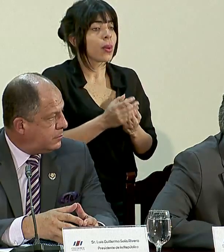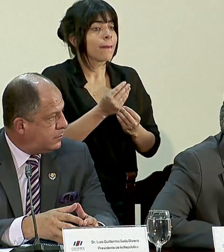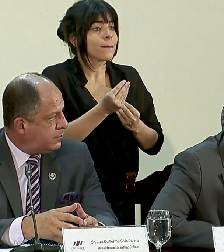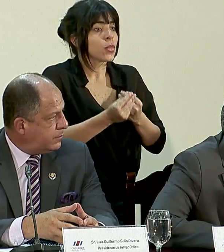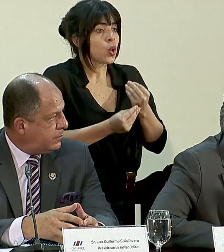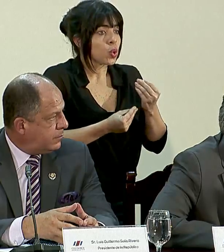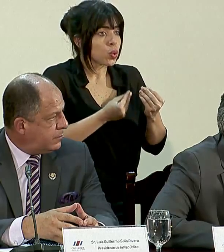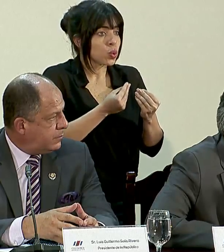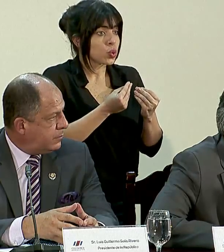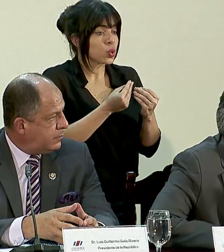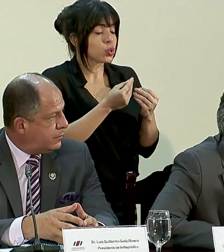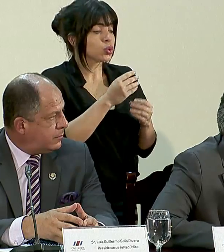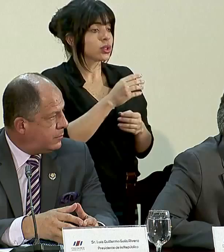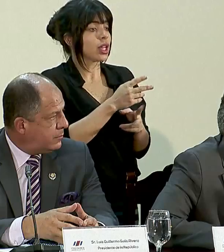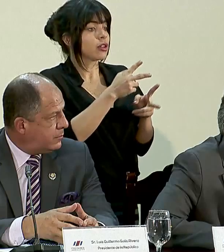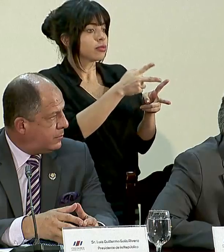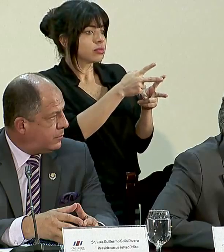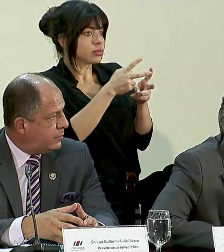productos derivados,